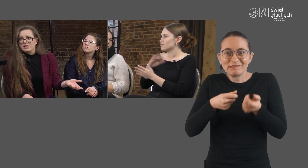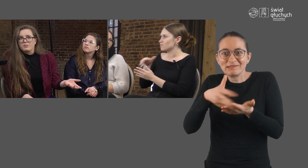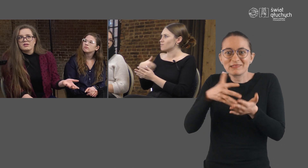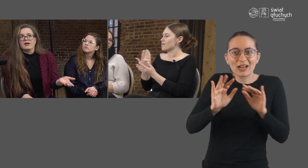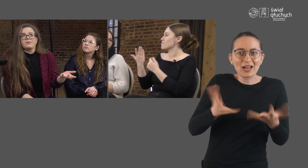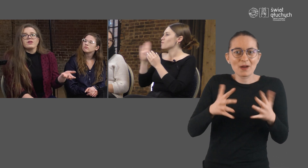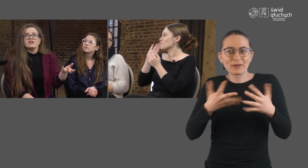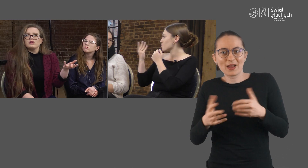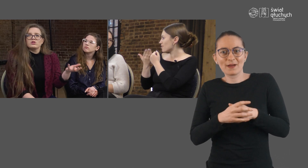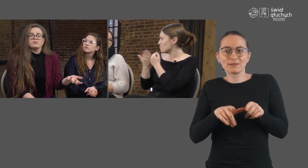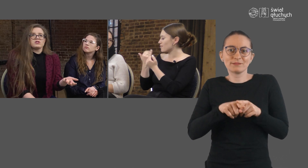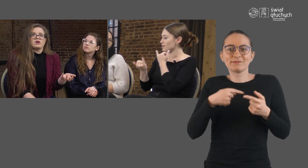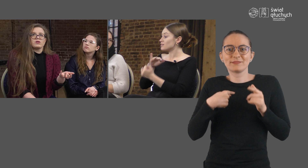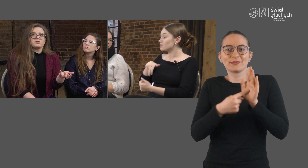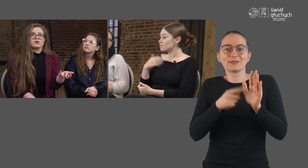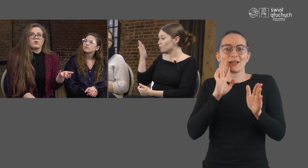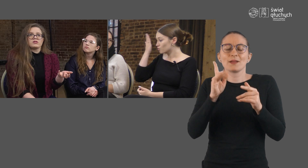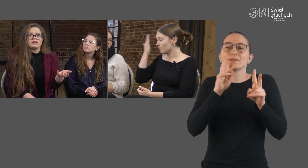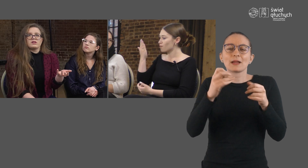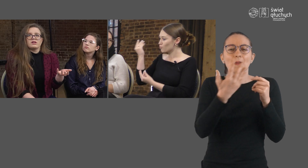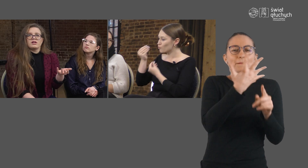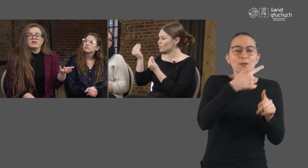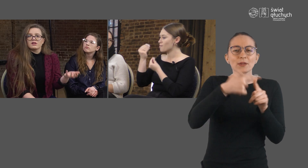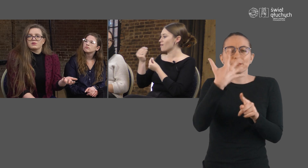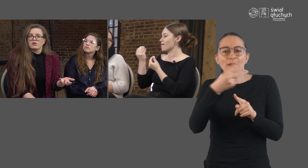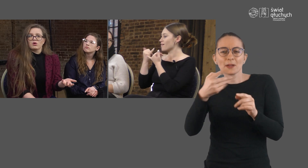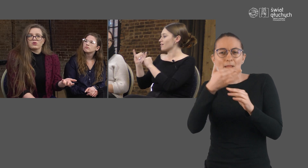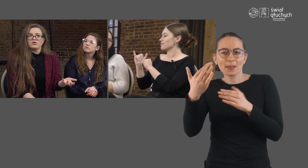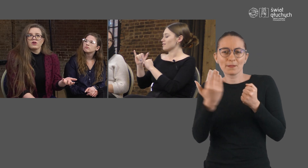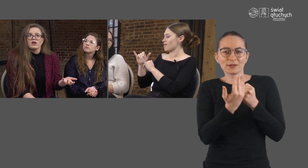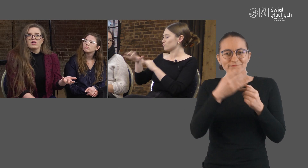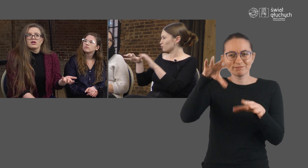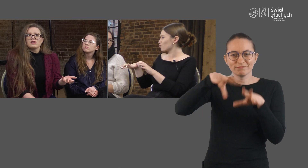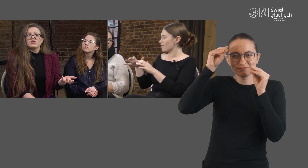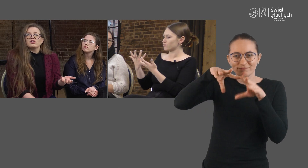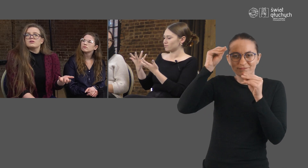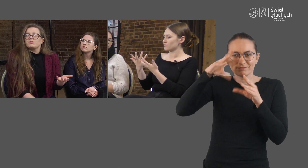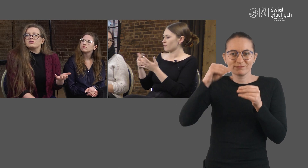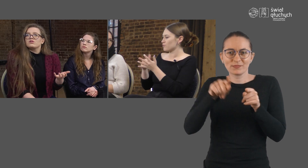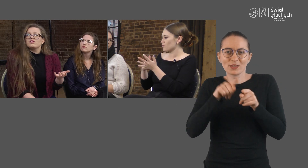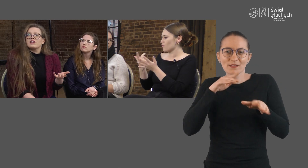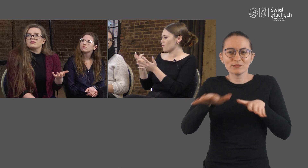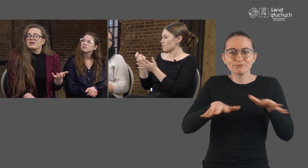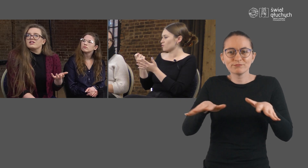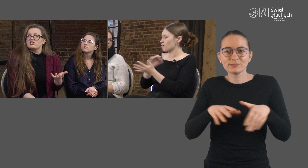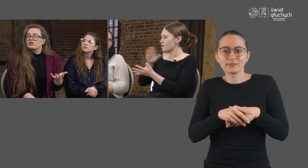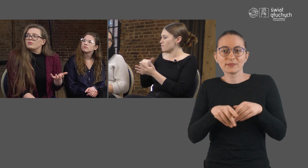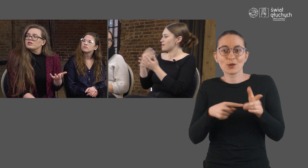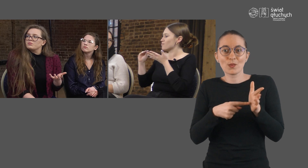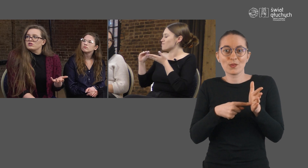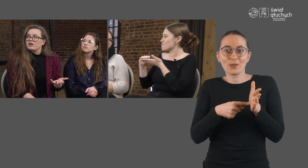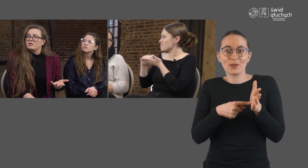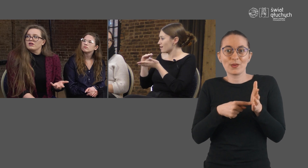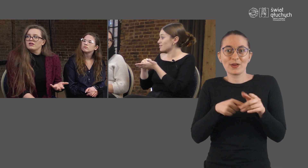samo z matematyka, jeśli uczymy się na przykład innych przedmiotów, to jest po prostu wynika z praktyki, że